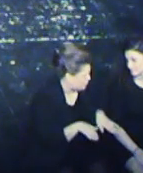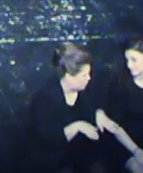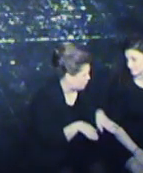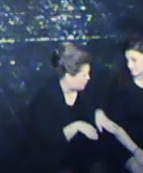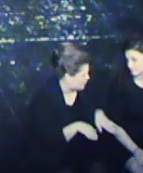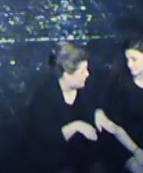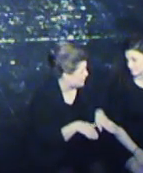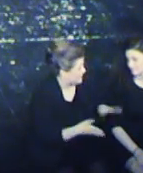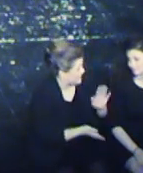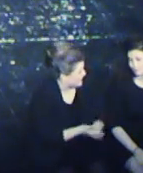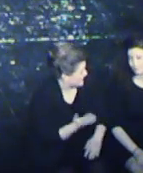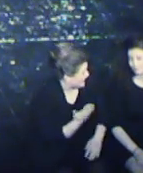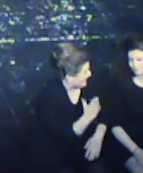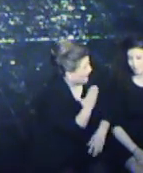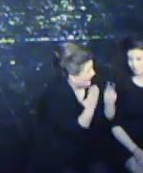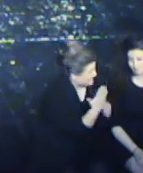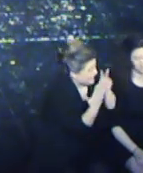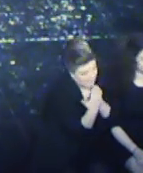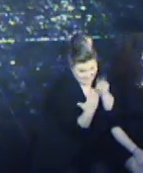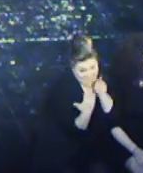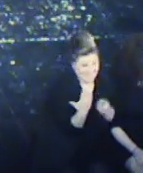se mire, que se mire.